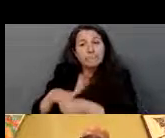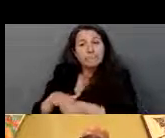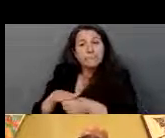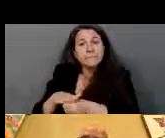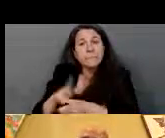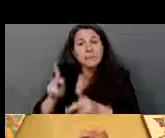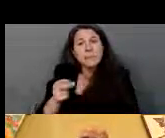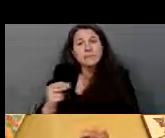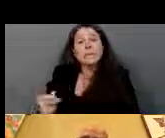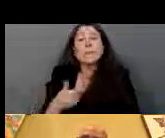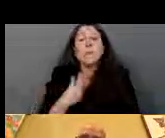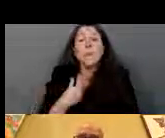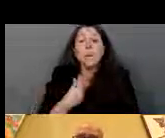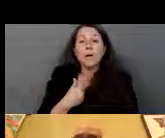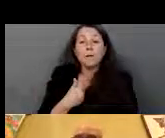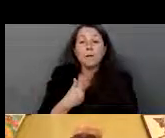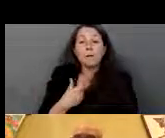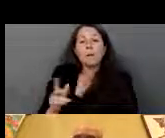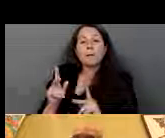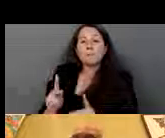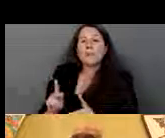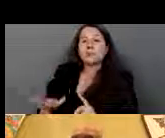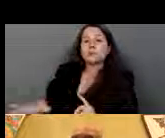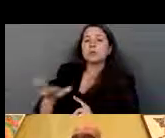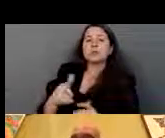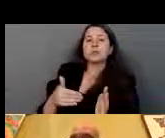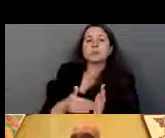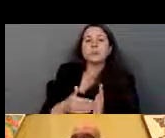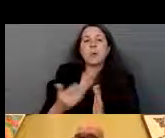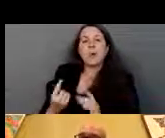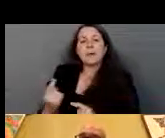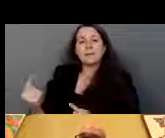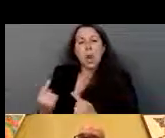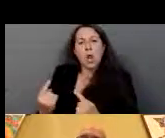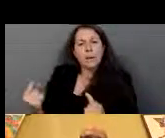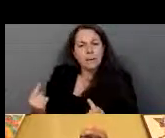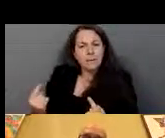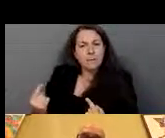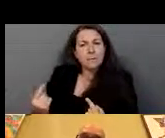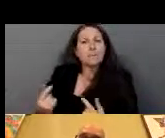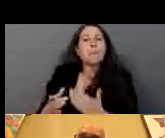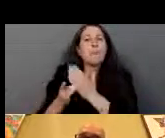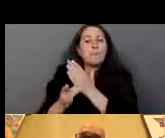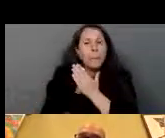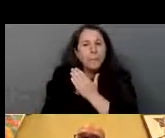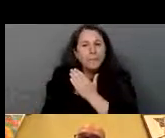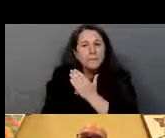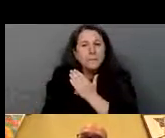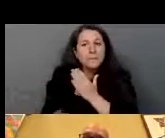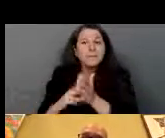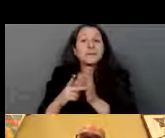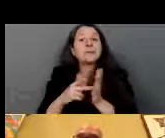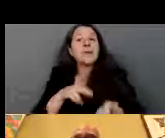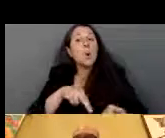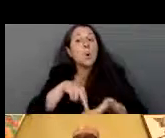ces personnes-là sont souvent des gens qui sont plus isolés socialement, qui vivent dans la pauvreté, qui ont donc moins accès aux ressources que ça